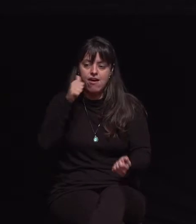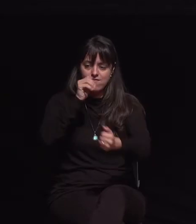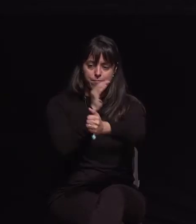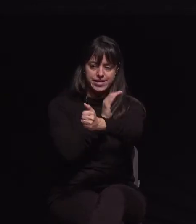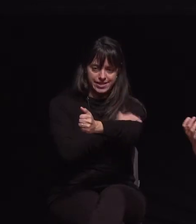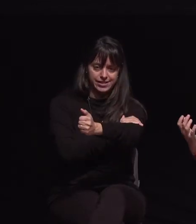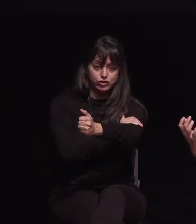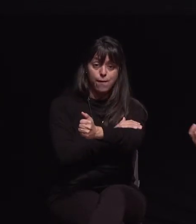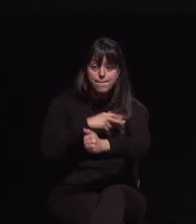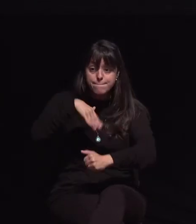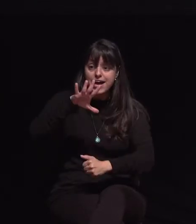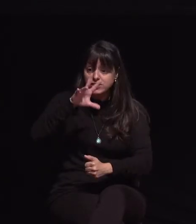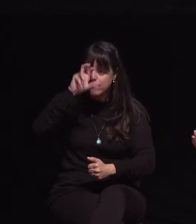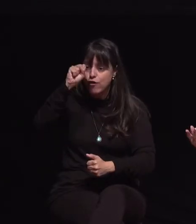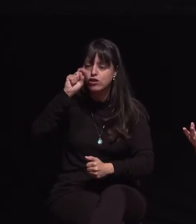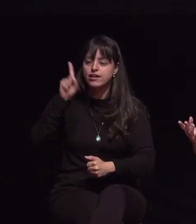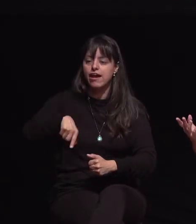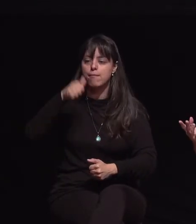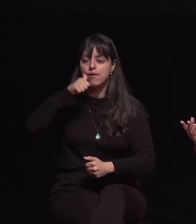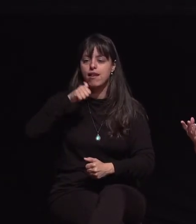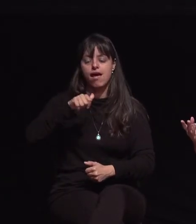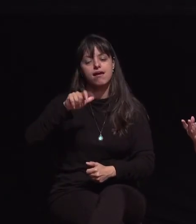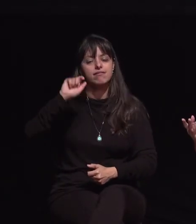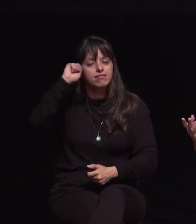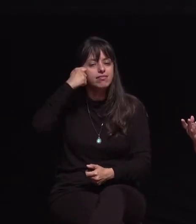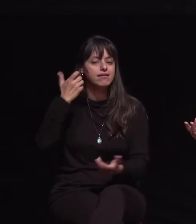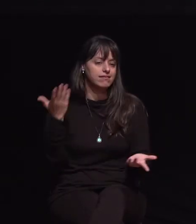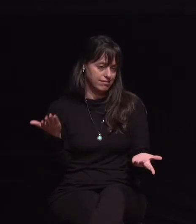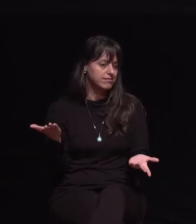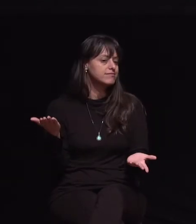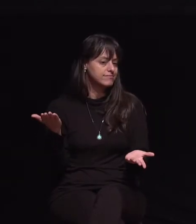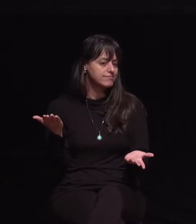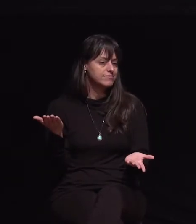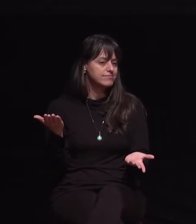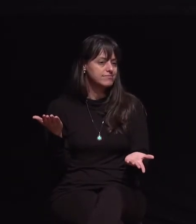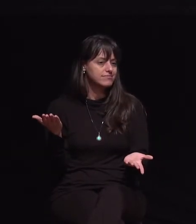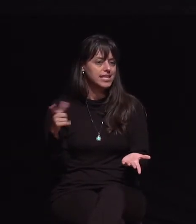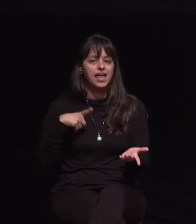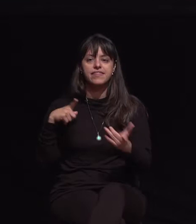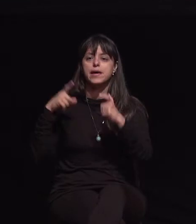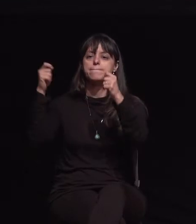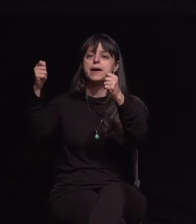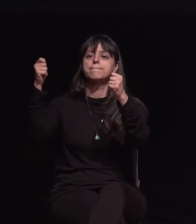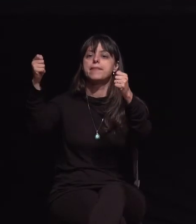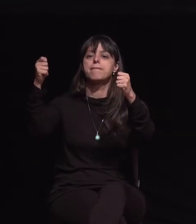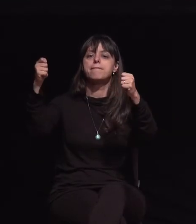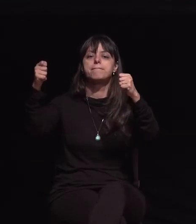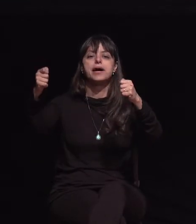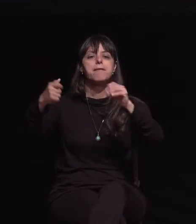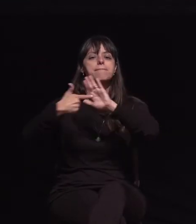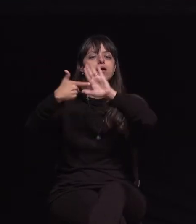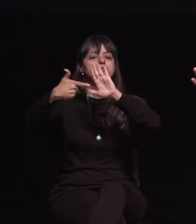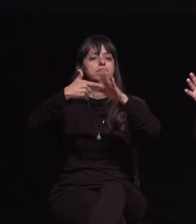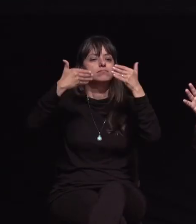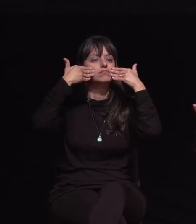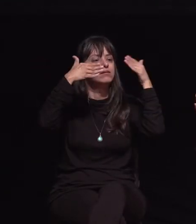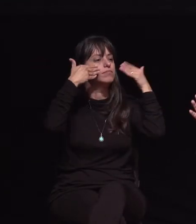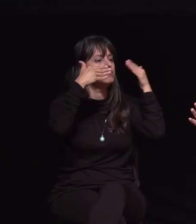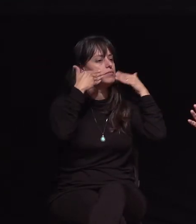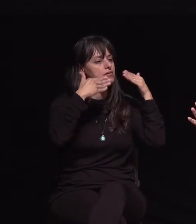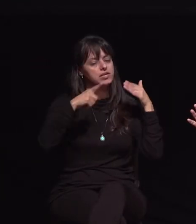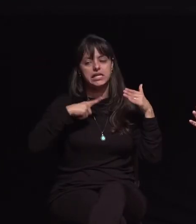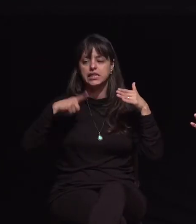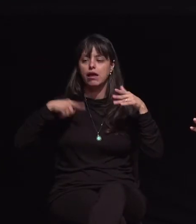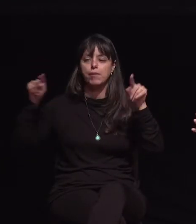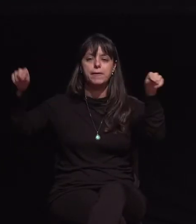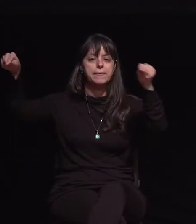maior força dentro do feminismo são as mulheres negras. E elas estão aí fazendo marchas, fazendo aí movimentos, estão aí em tudo quanto